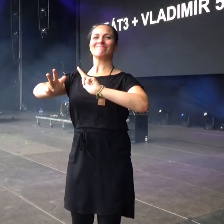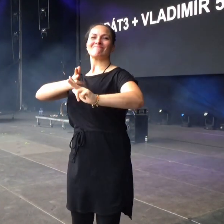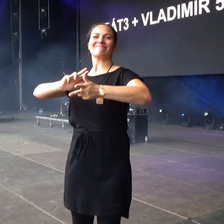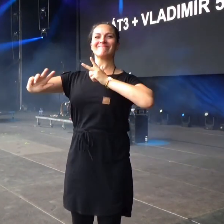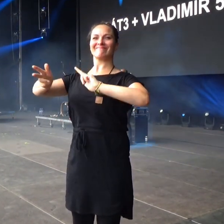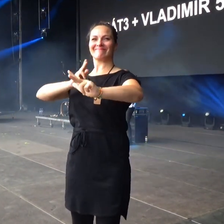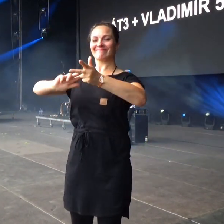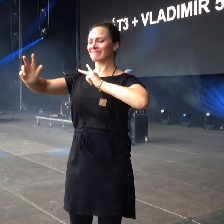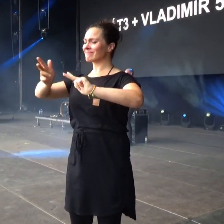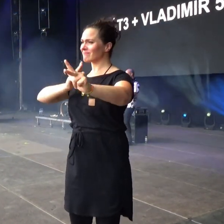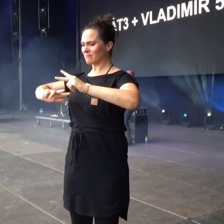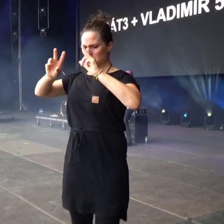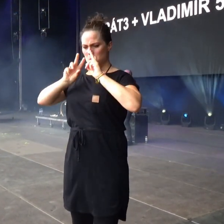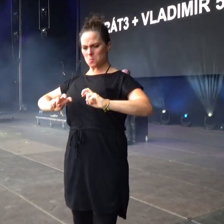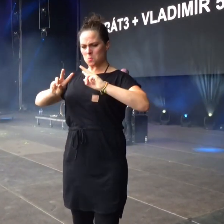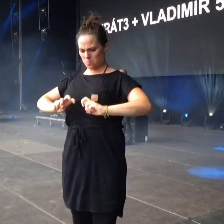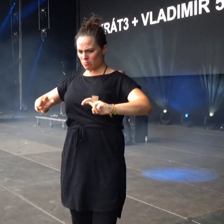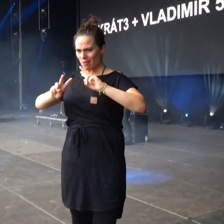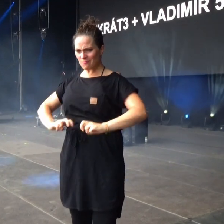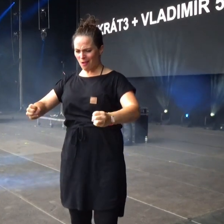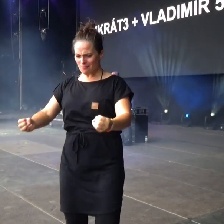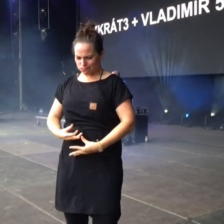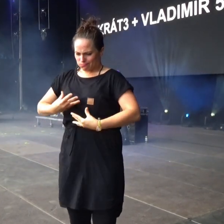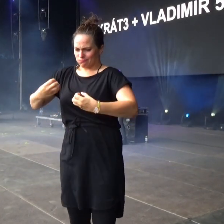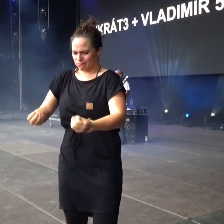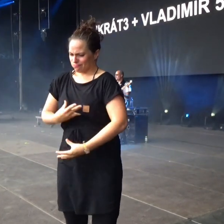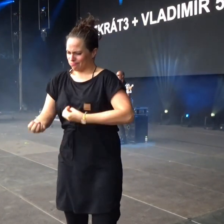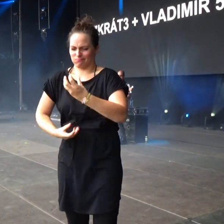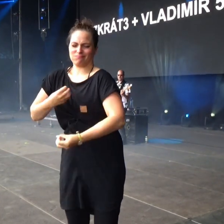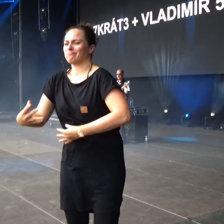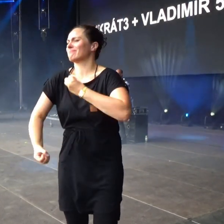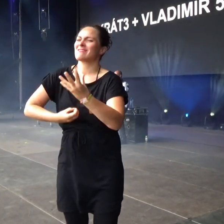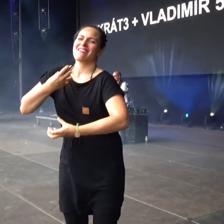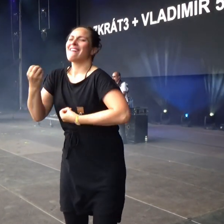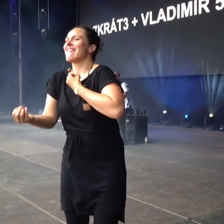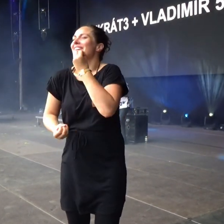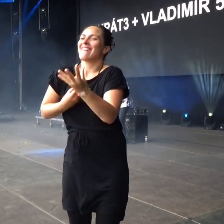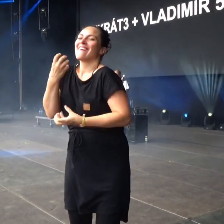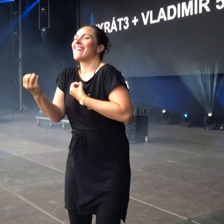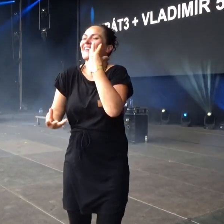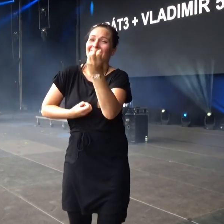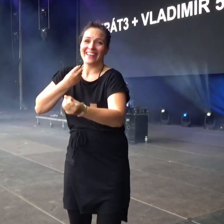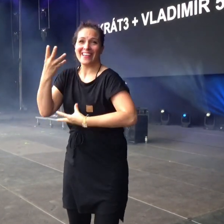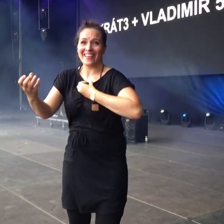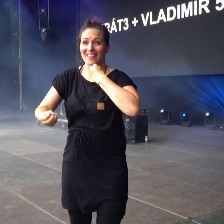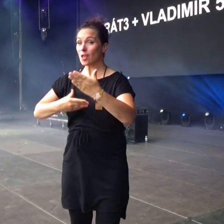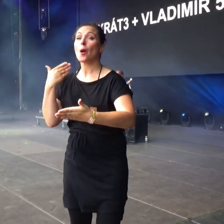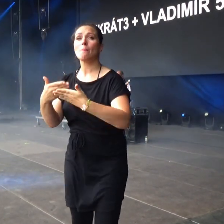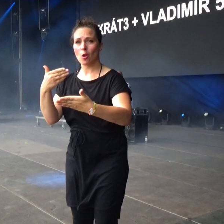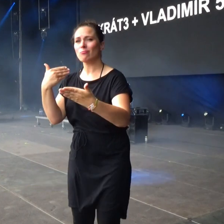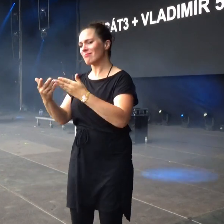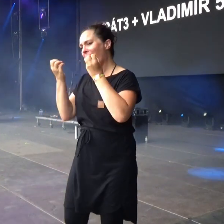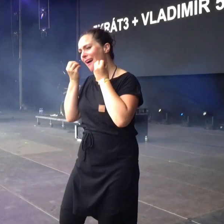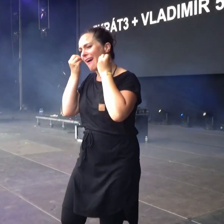Děkuji Děkuji Zlobě duše mám, teďkaň do pobyt,